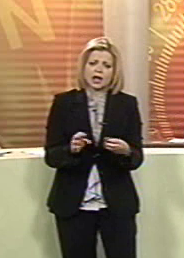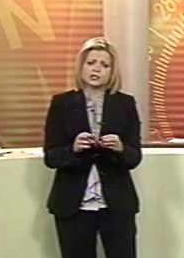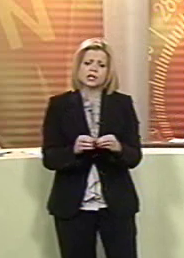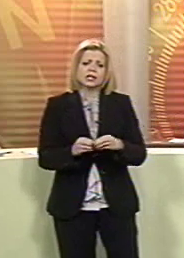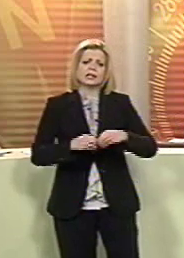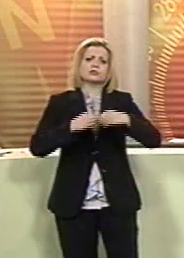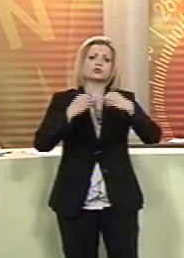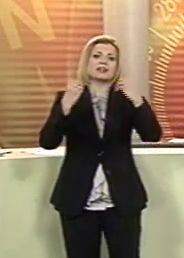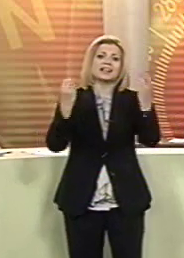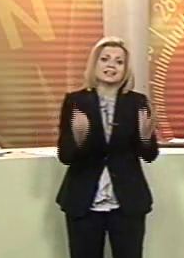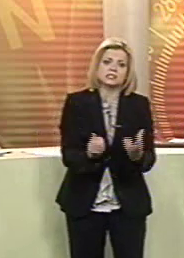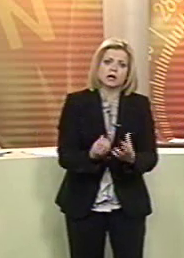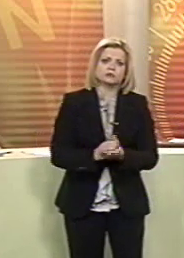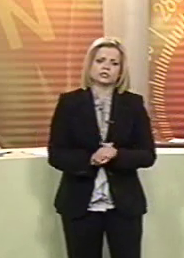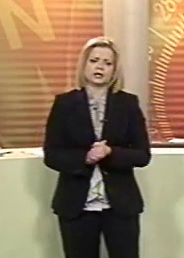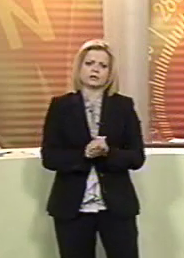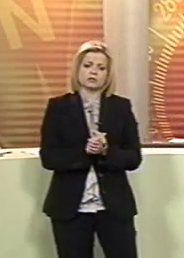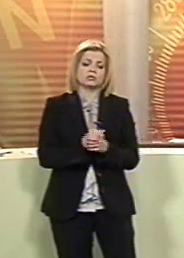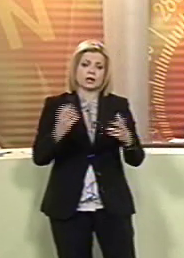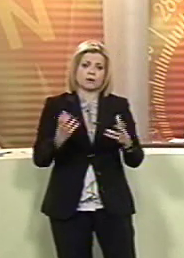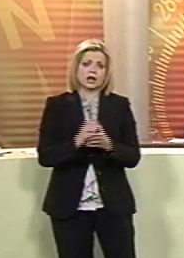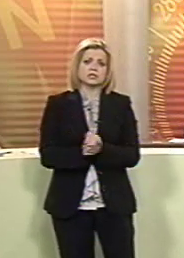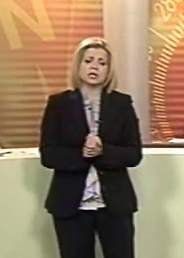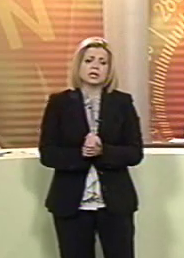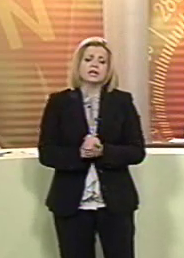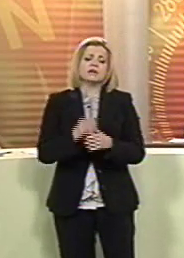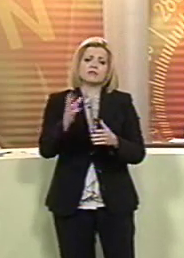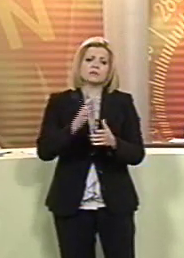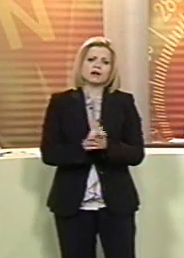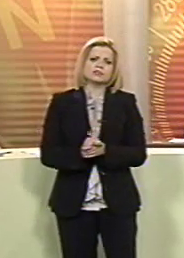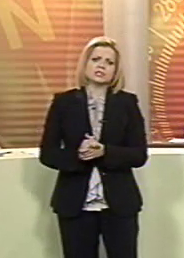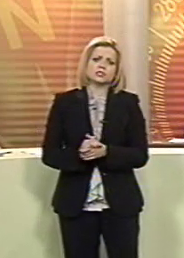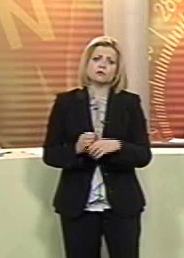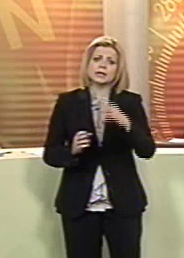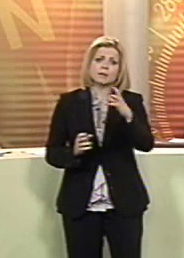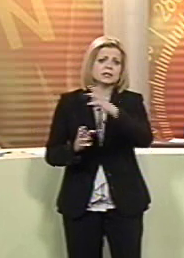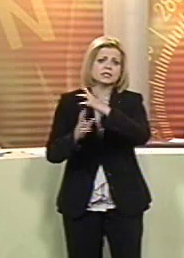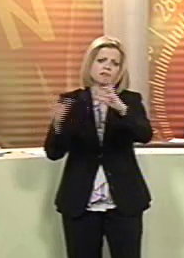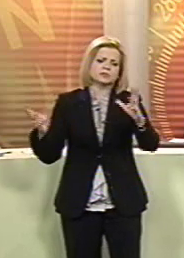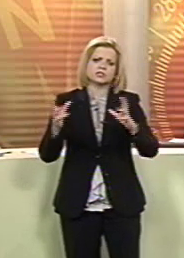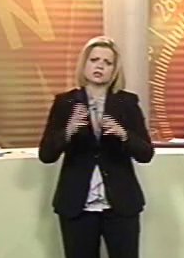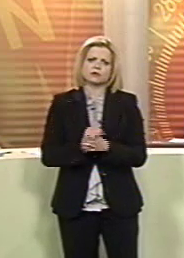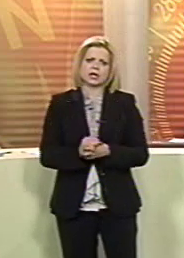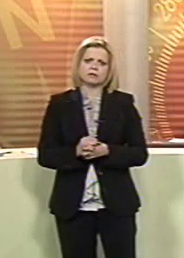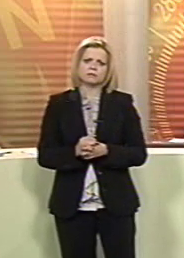capacidade, iremos estudar quem são os incapazes, e eu vou lembrar a vocês que o incapaz ele vai precisar de alguém